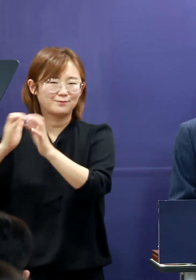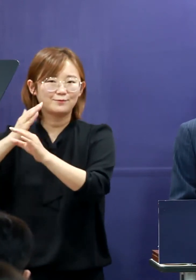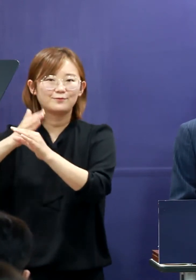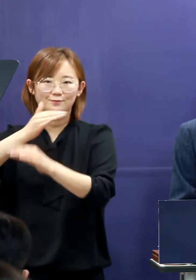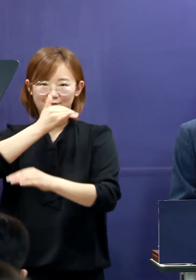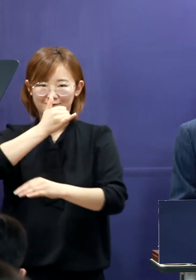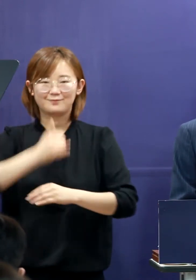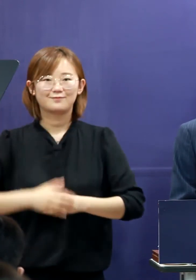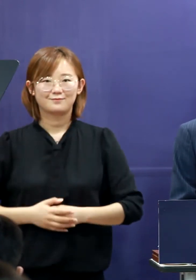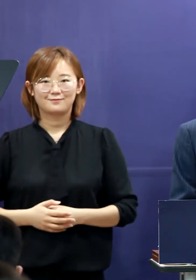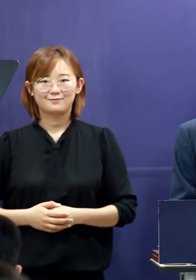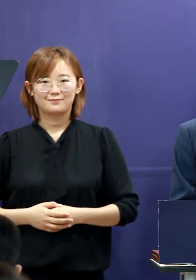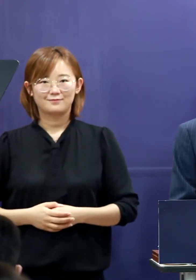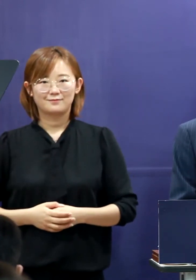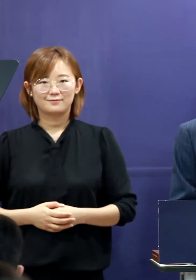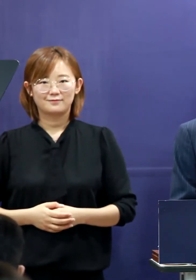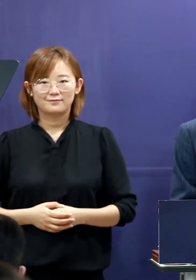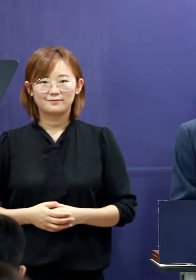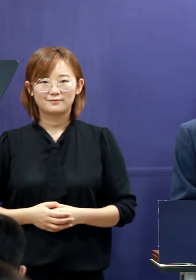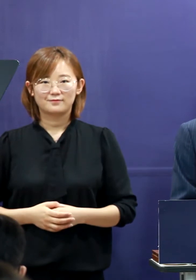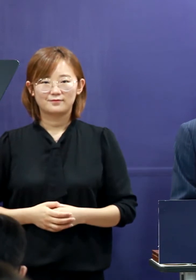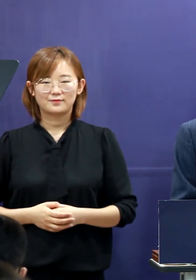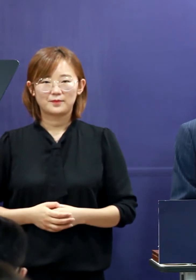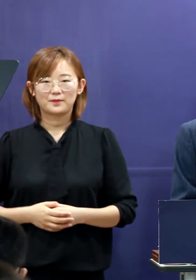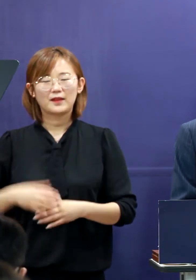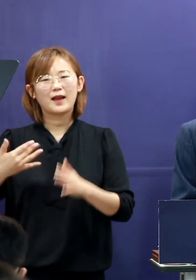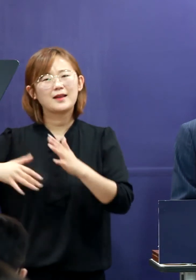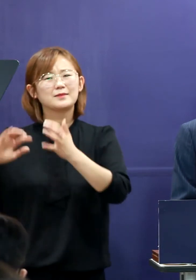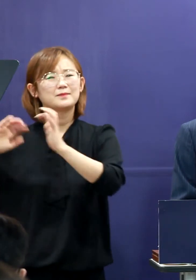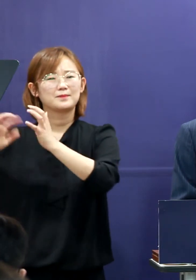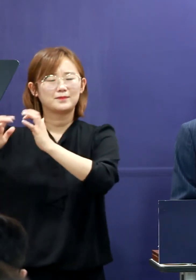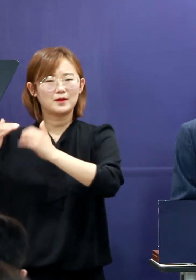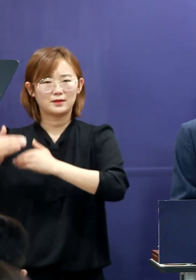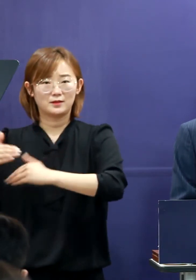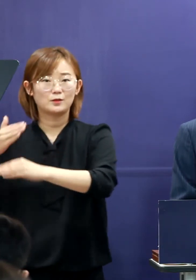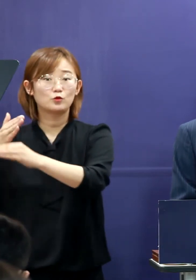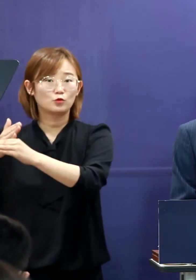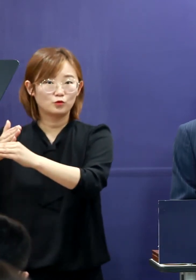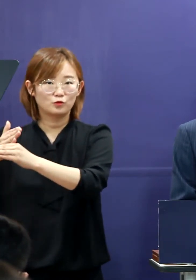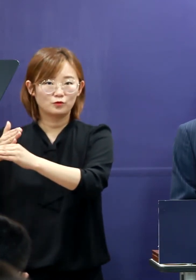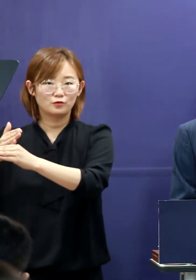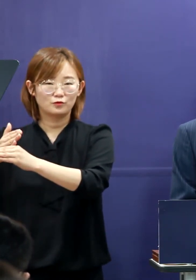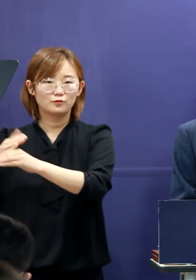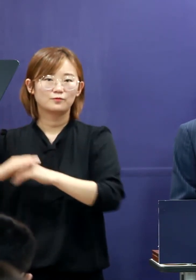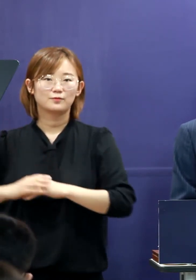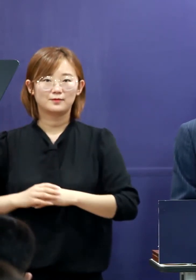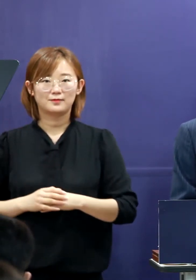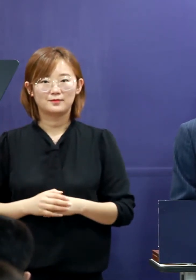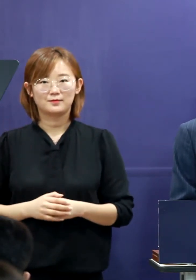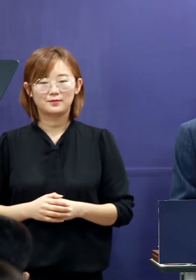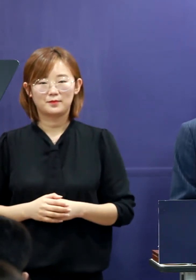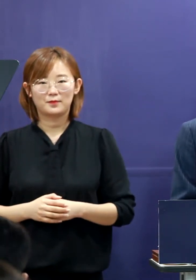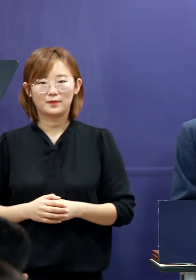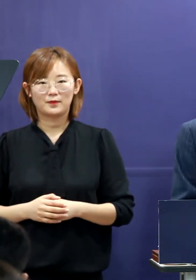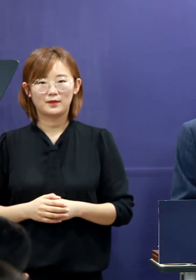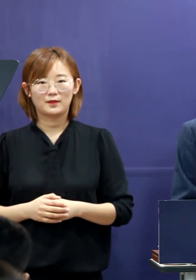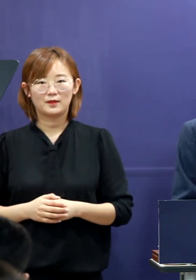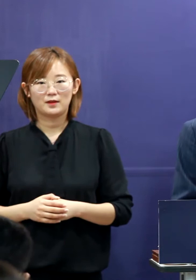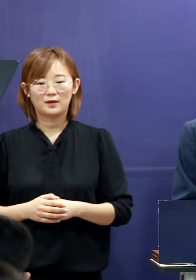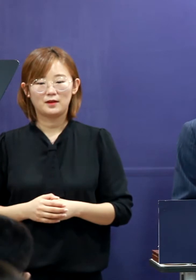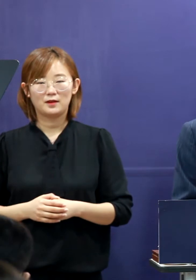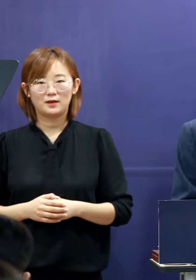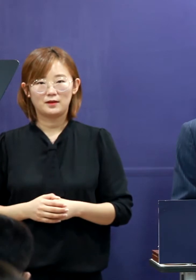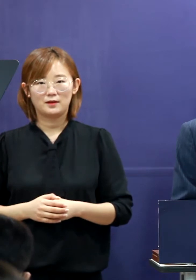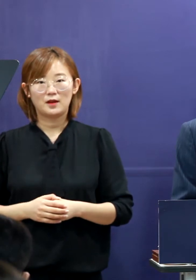이 부분에 대해서는 지금 현재 좀 협의가 좀 진행 중에 있고, 물론 이제 하는 것에 대해서는 어느 정도 합의가